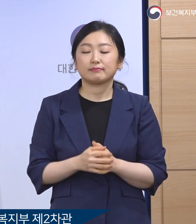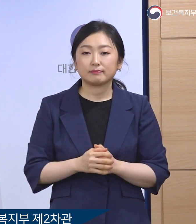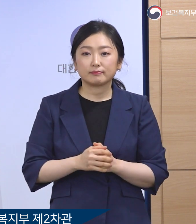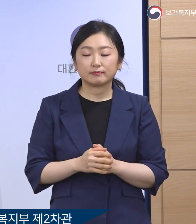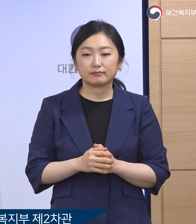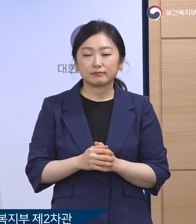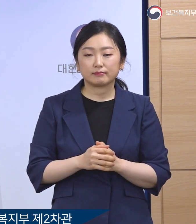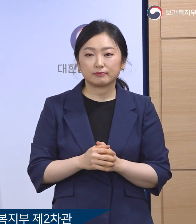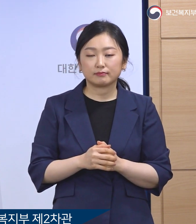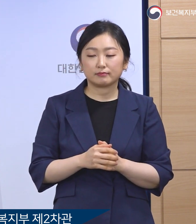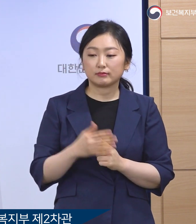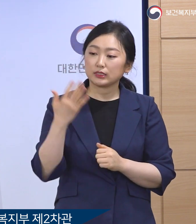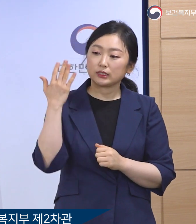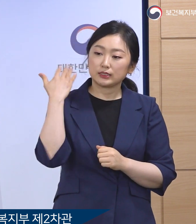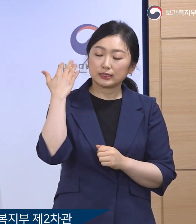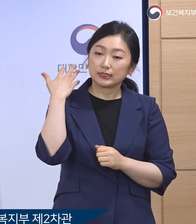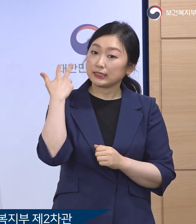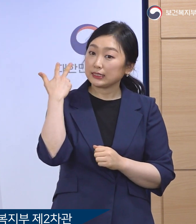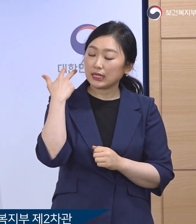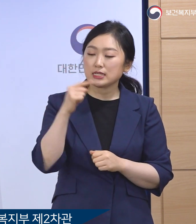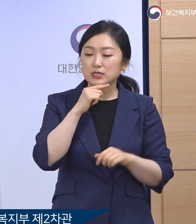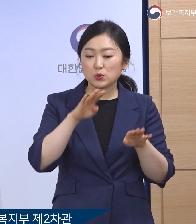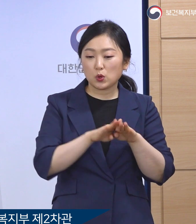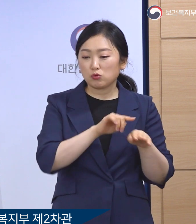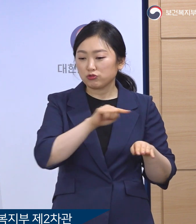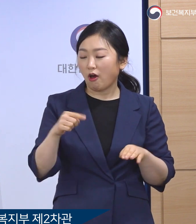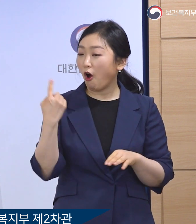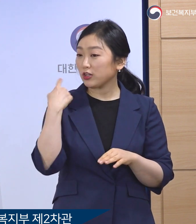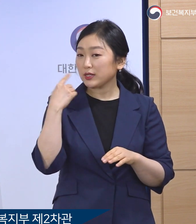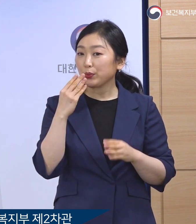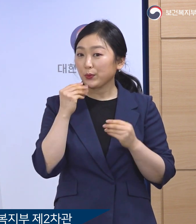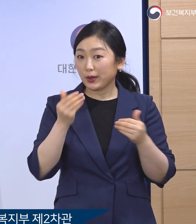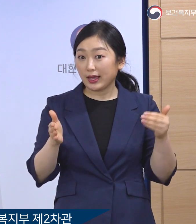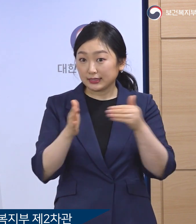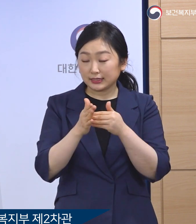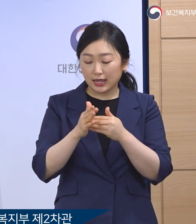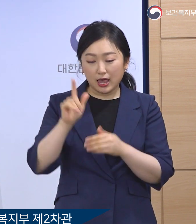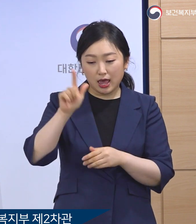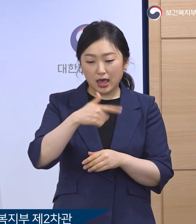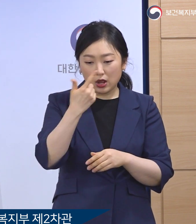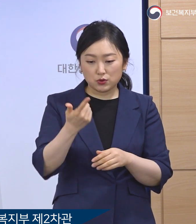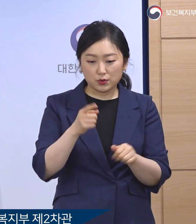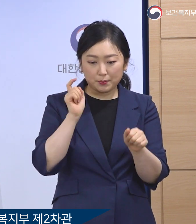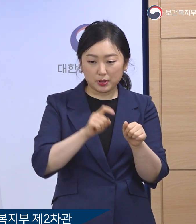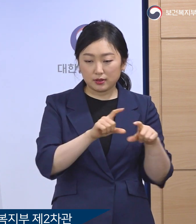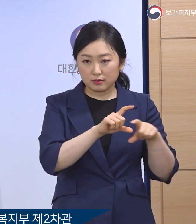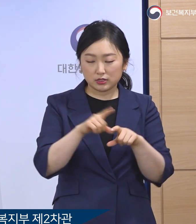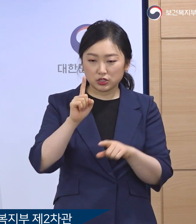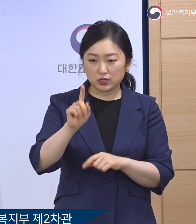지난 일요일부터 토요일까지 한 주간의 하루 평균 국내 환자 수는